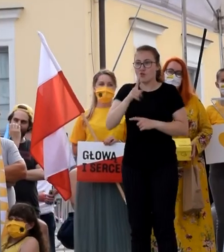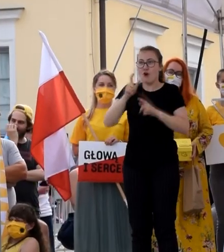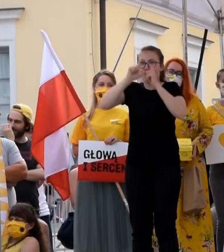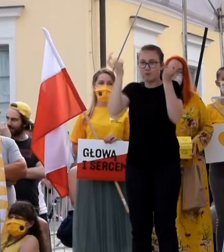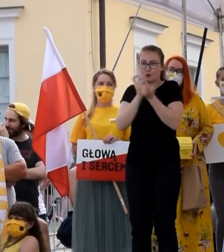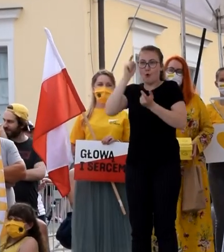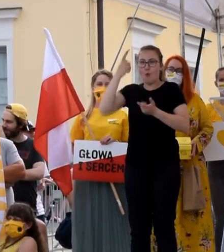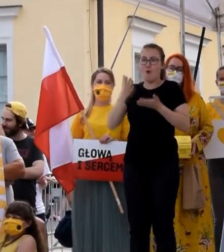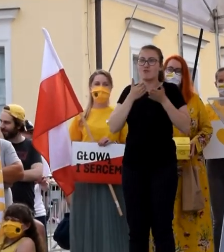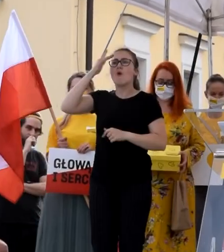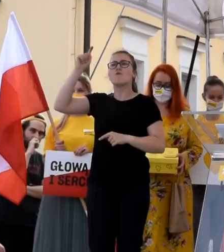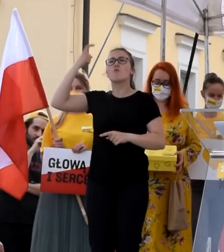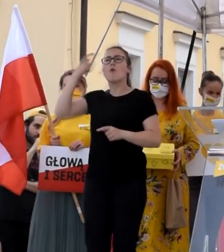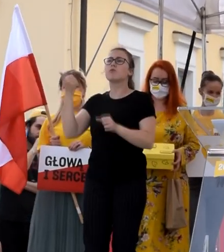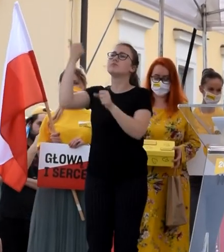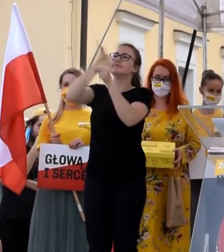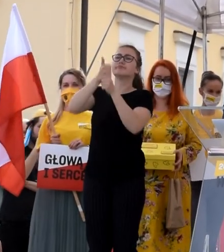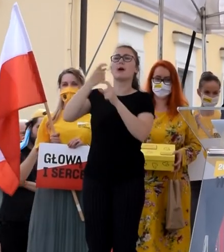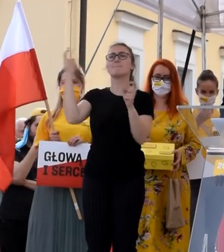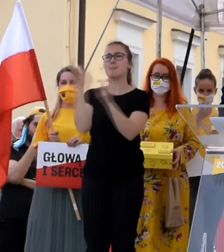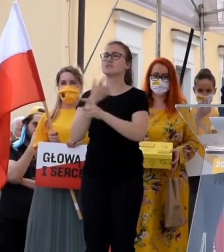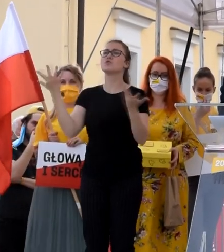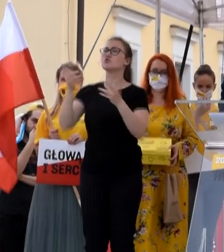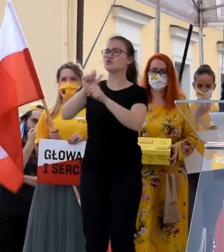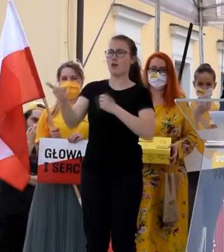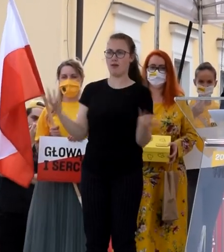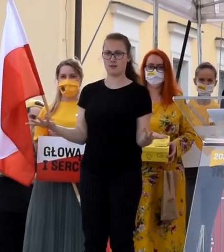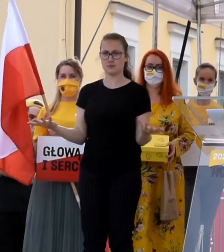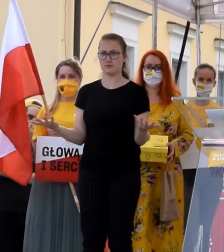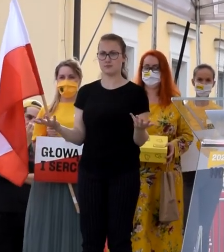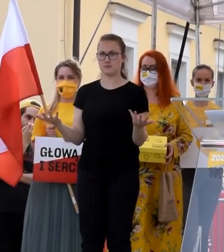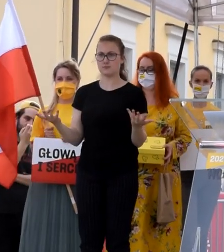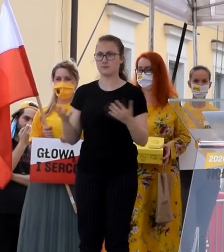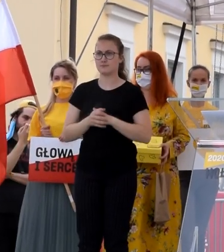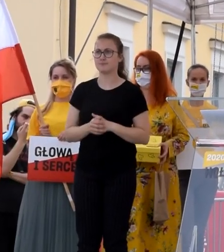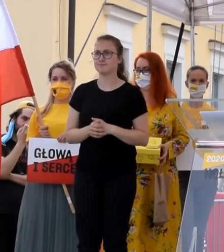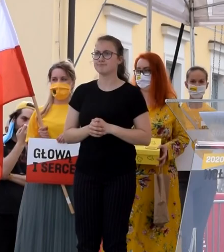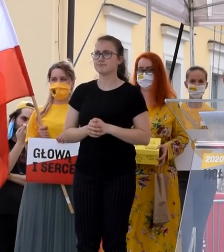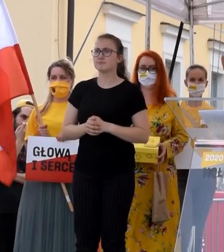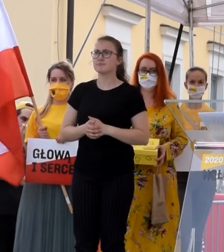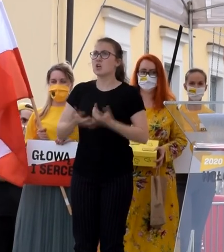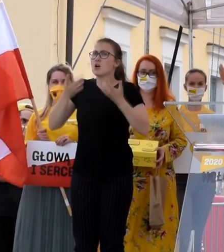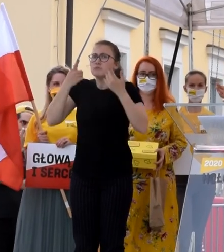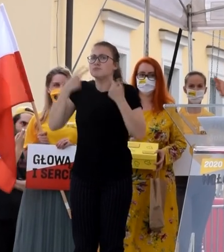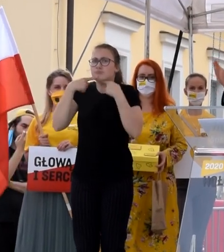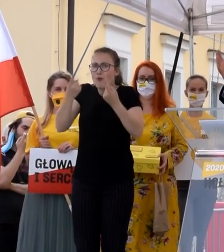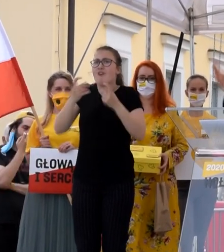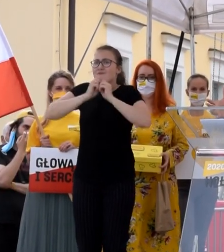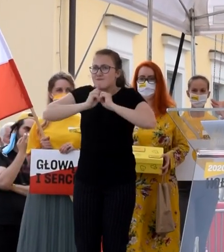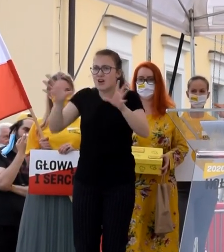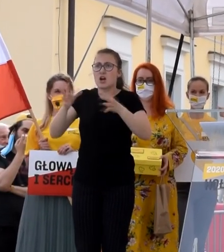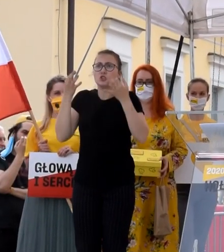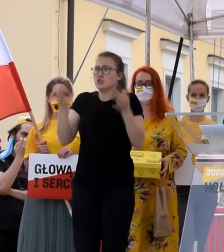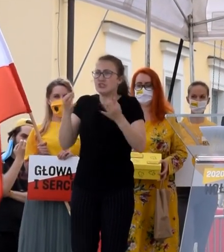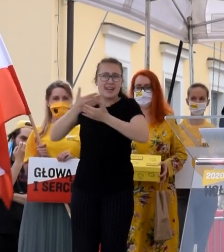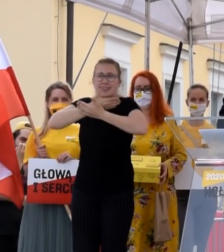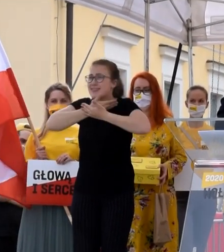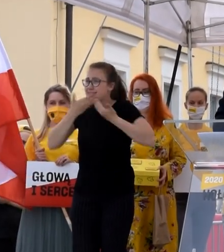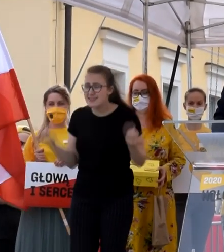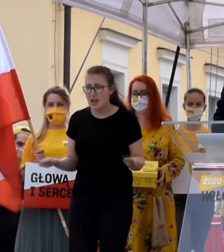przez Wasilków. Powiedzmy to sobie jasno, dziś nie mamy głowy